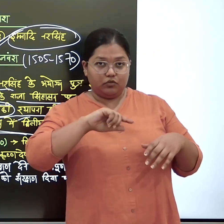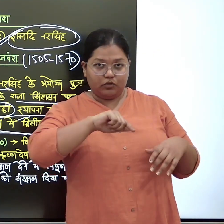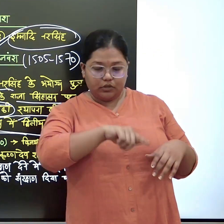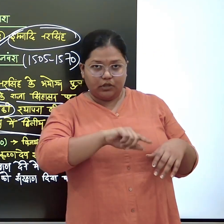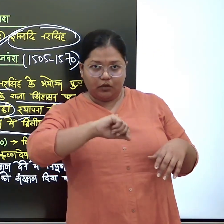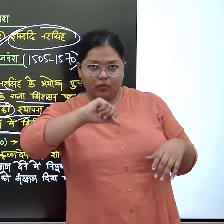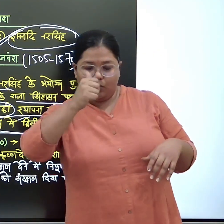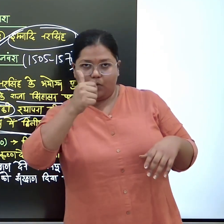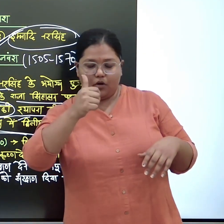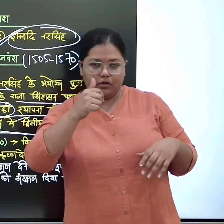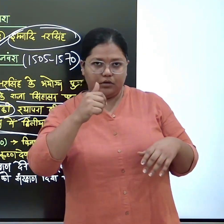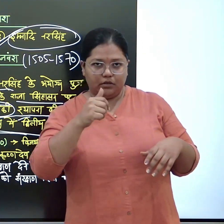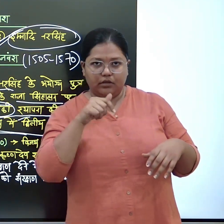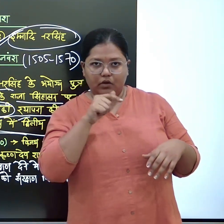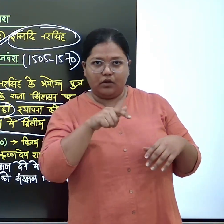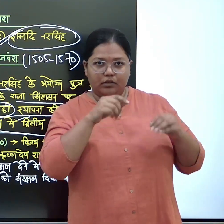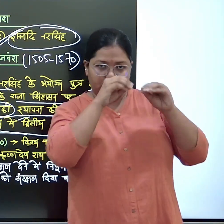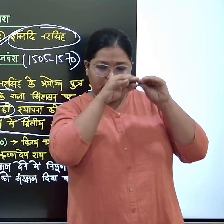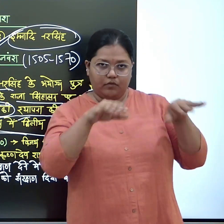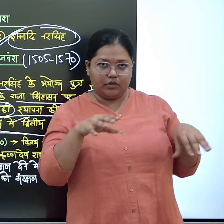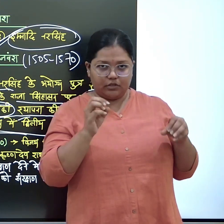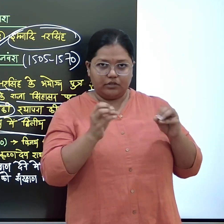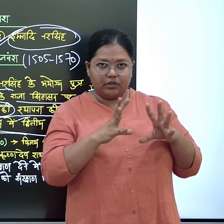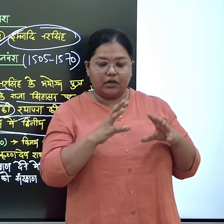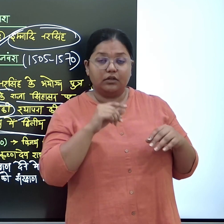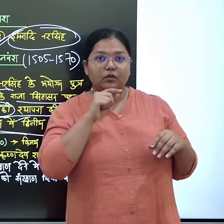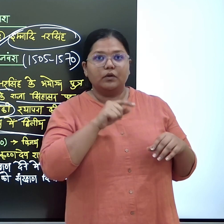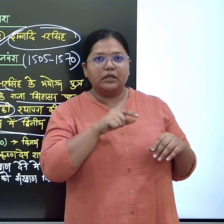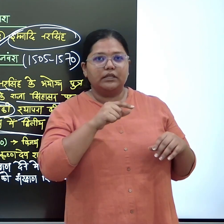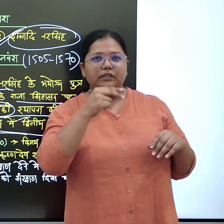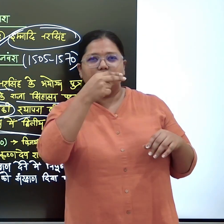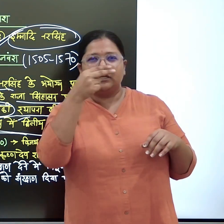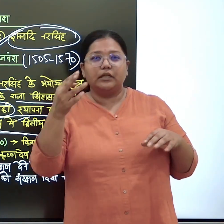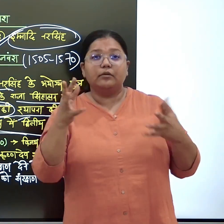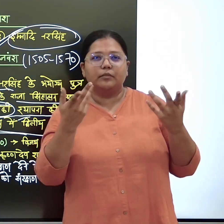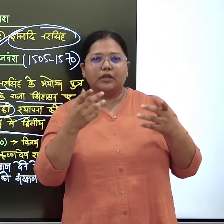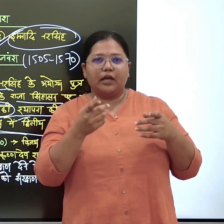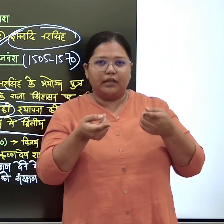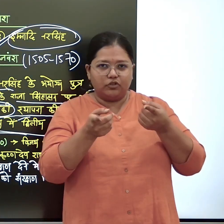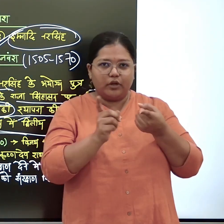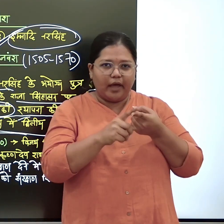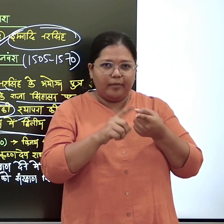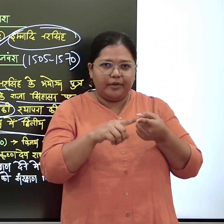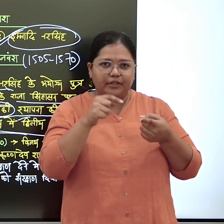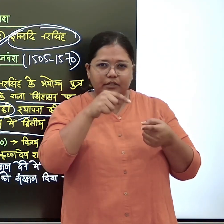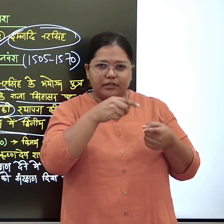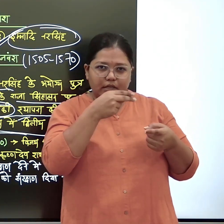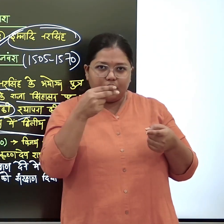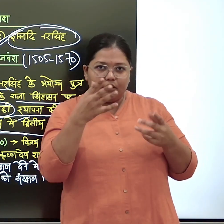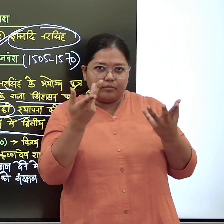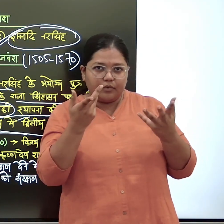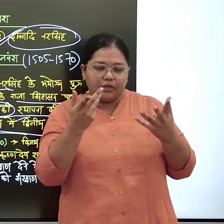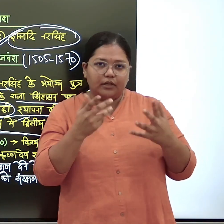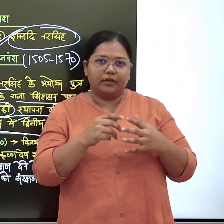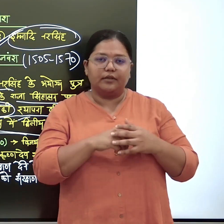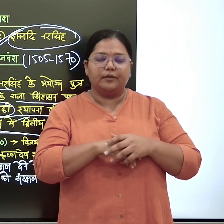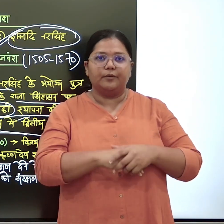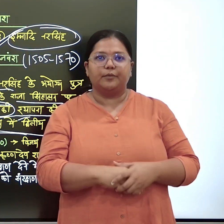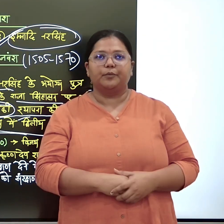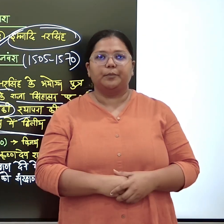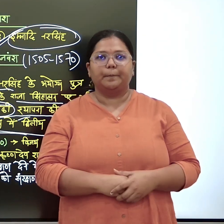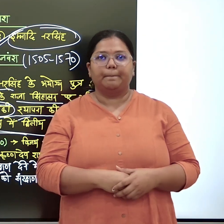में, किस घटना को, जब विजय वीर नरसिंह जो है वो इमादी नरसिंह को पद्युचित करता